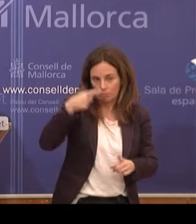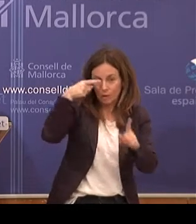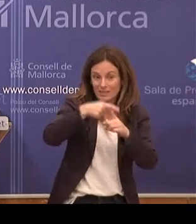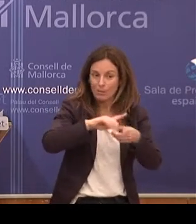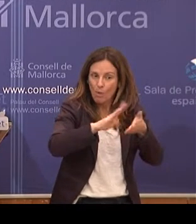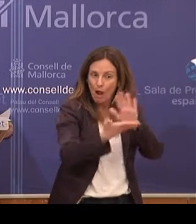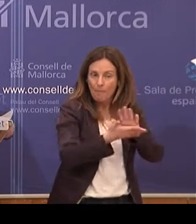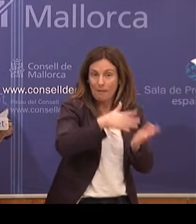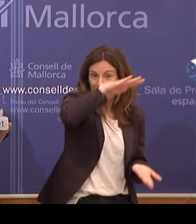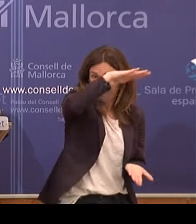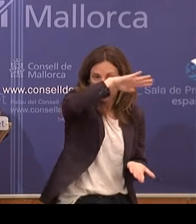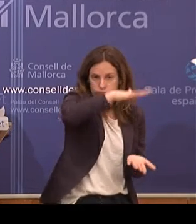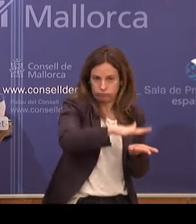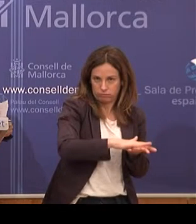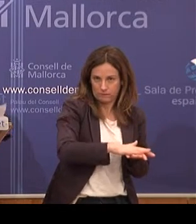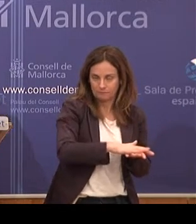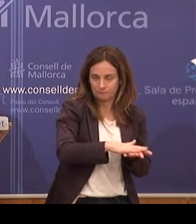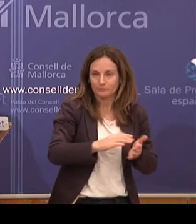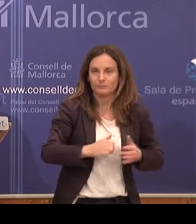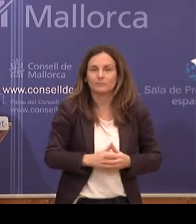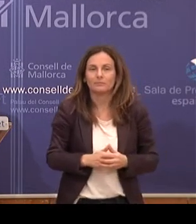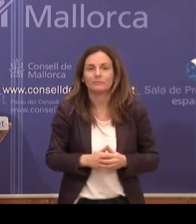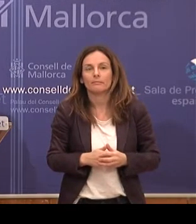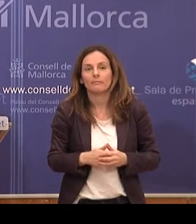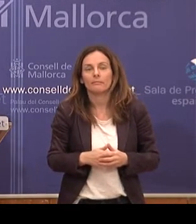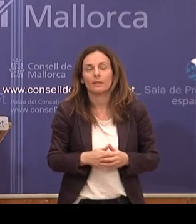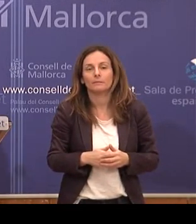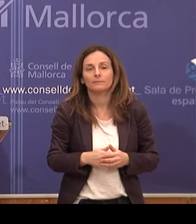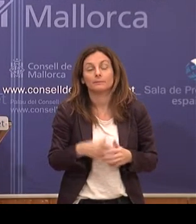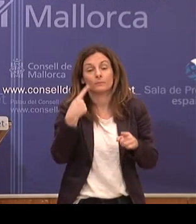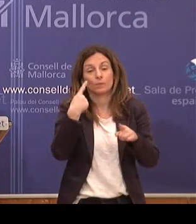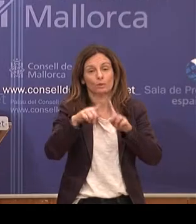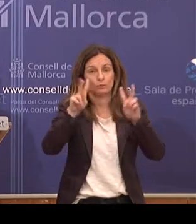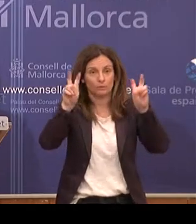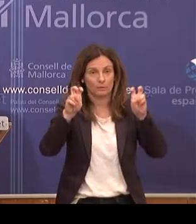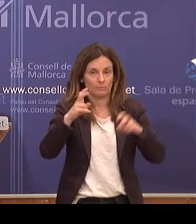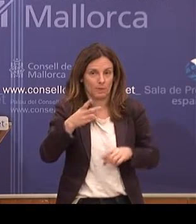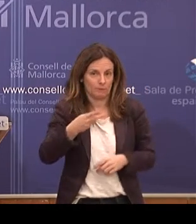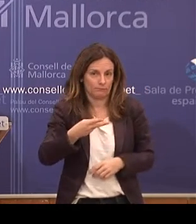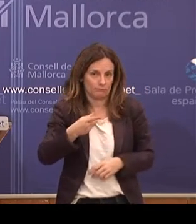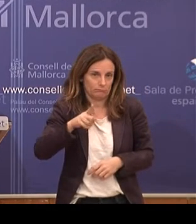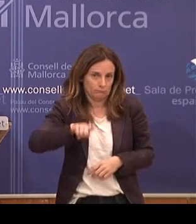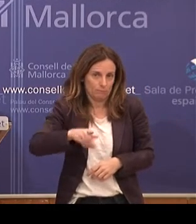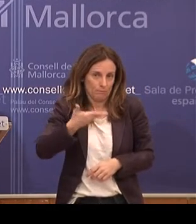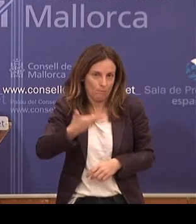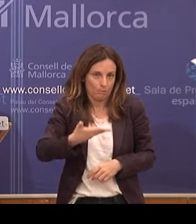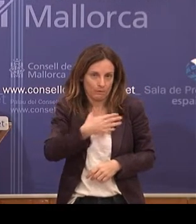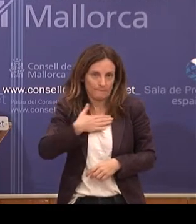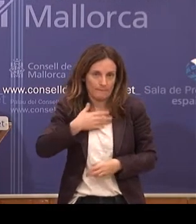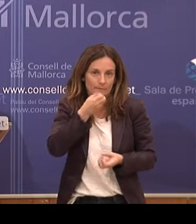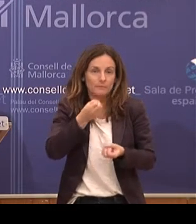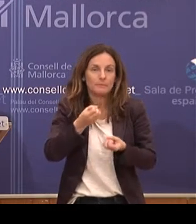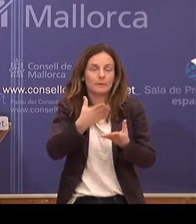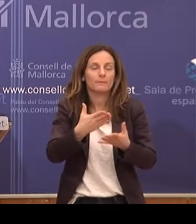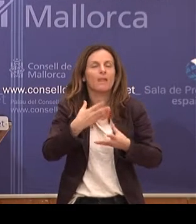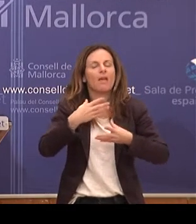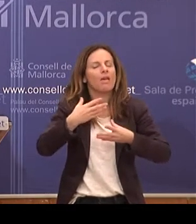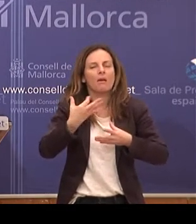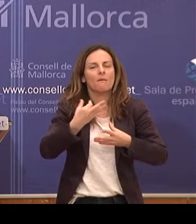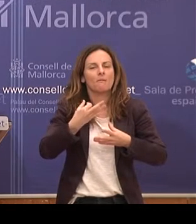planificació és cobrir-les el que abans possible dins els pròxims dos o tres mesos i a part crearem